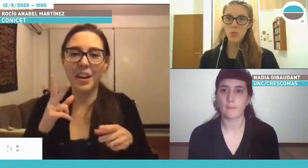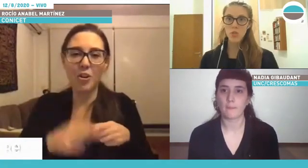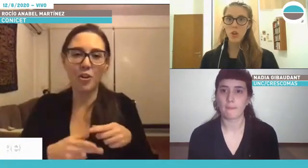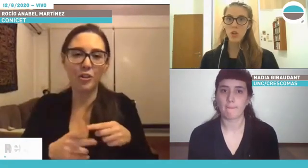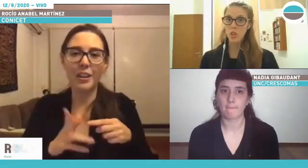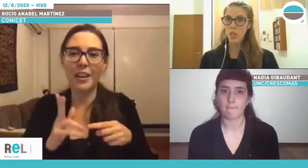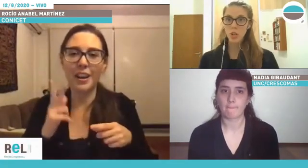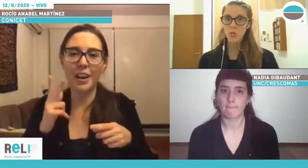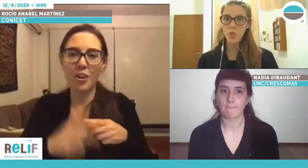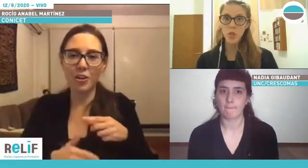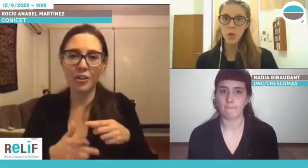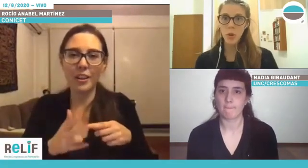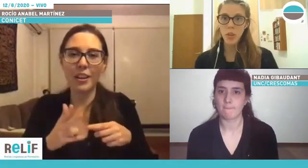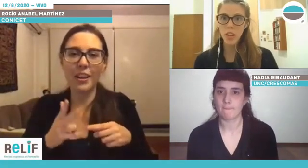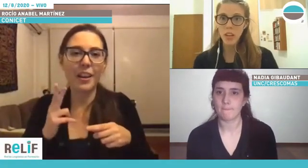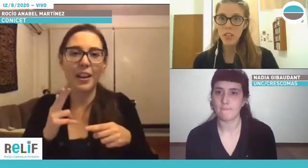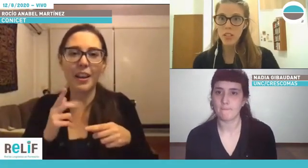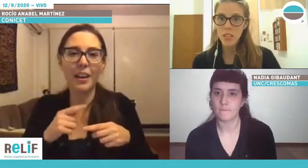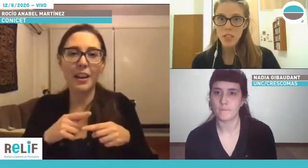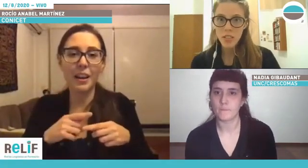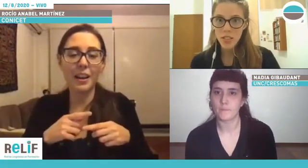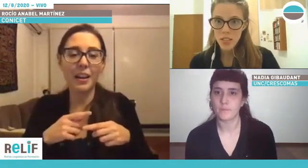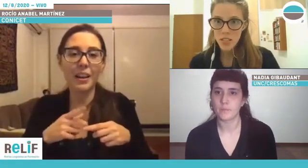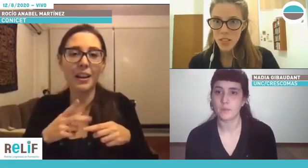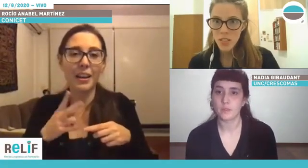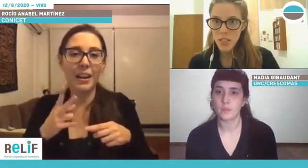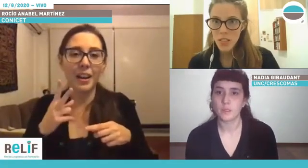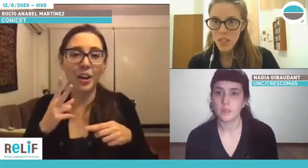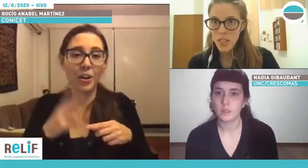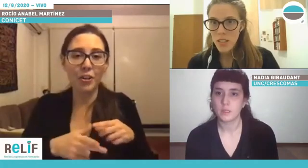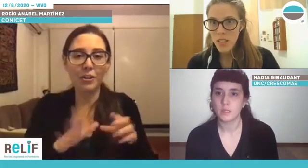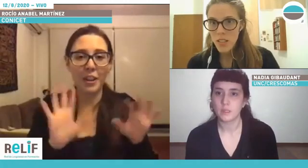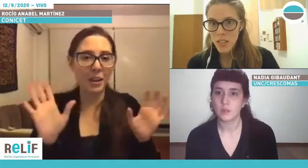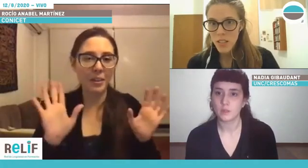Yo te escucho y te veo bien, ¿eh?